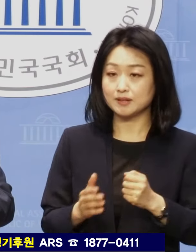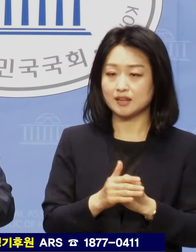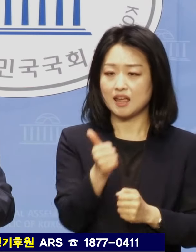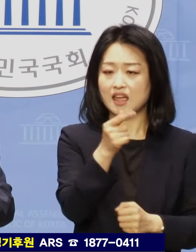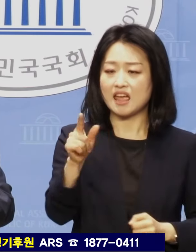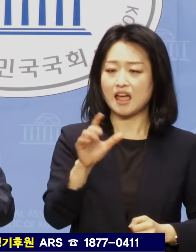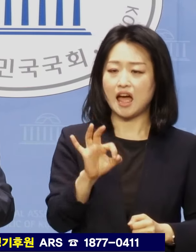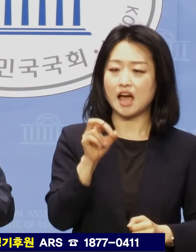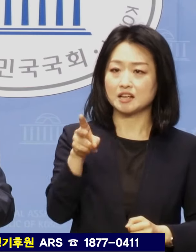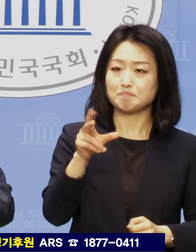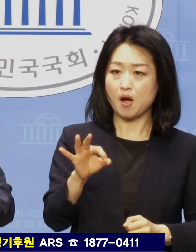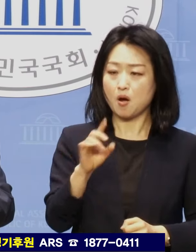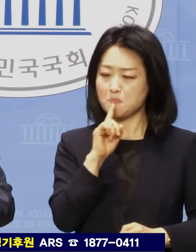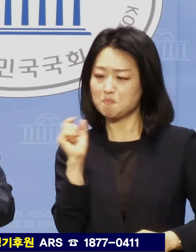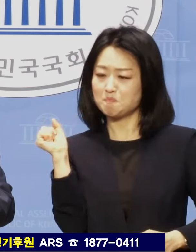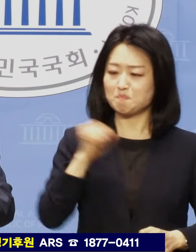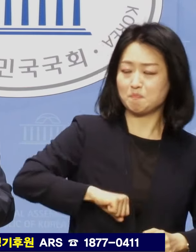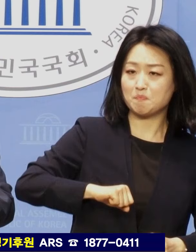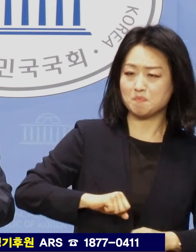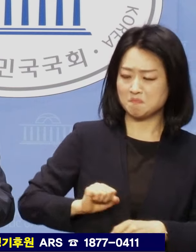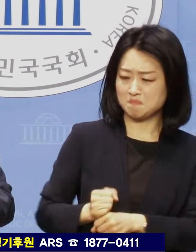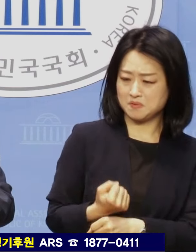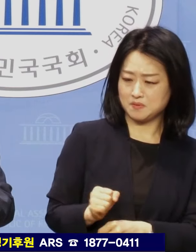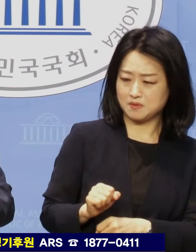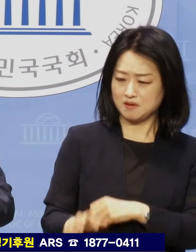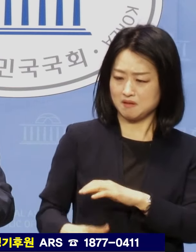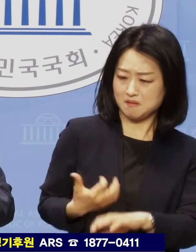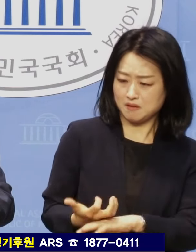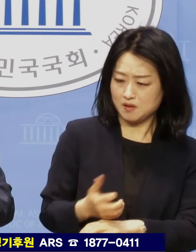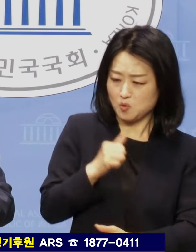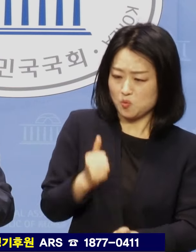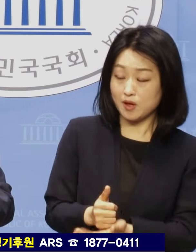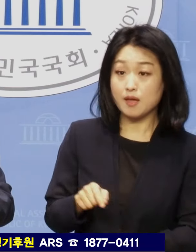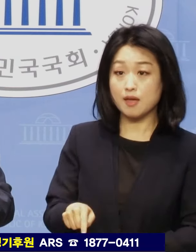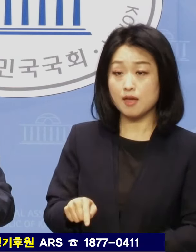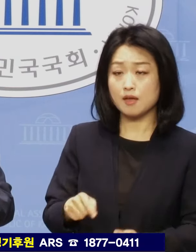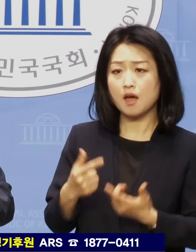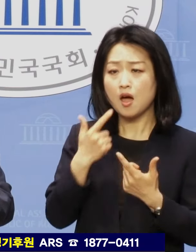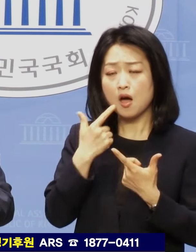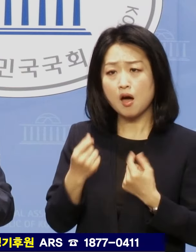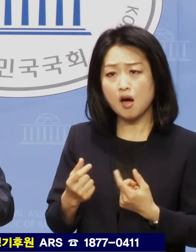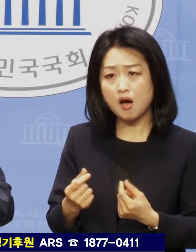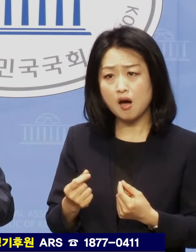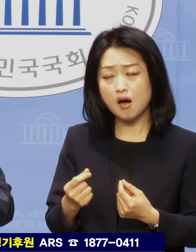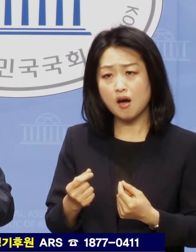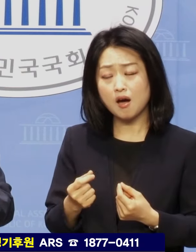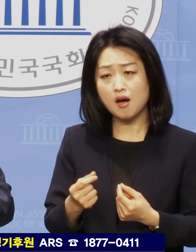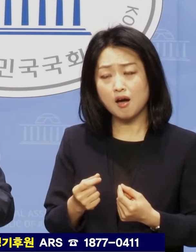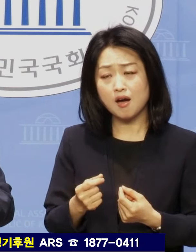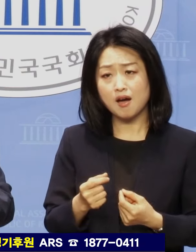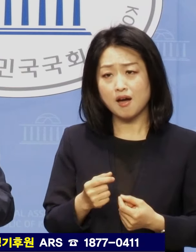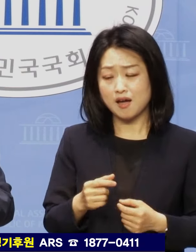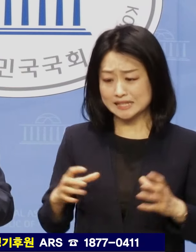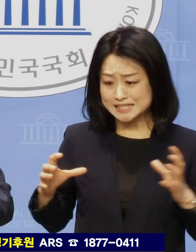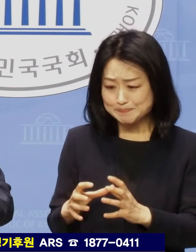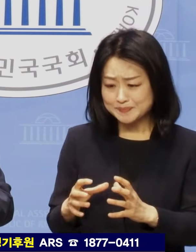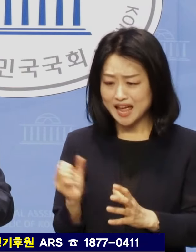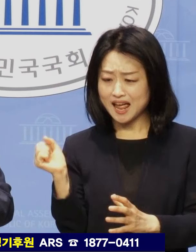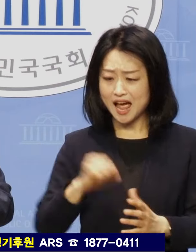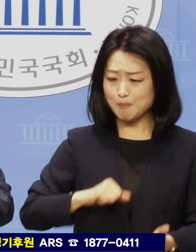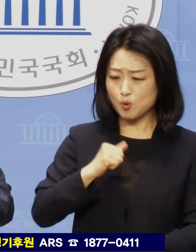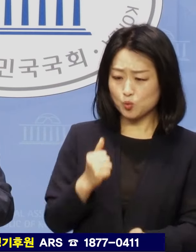항명을 모의하는 걸로 봐 집단항명 수계를 적용했다는 어처구니 없는 변명만